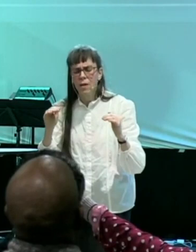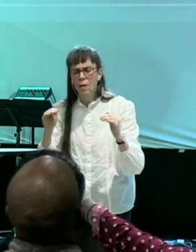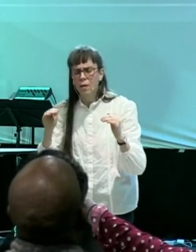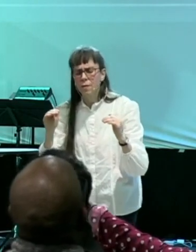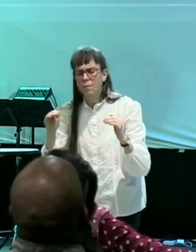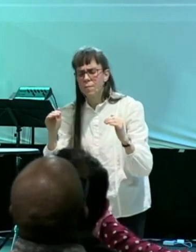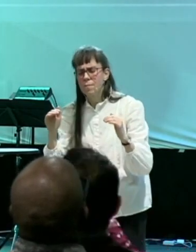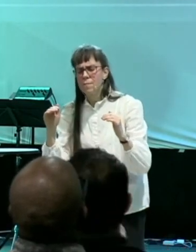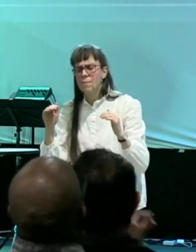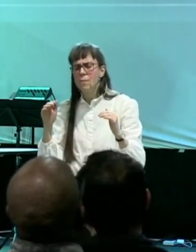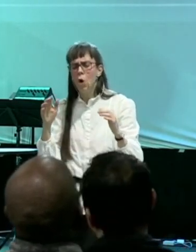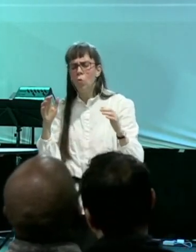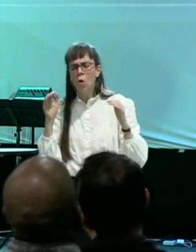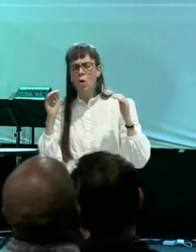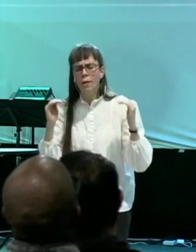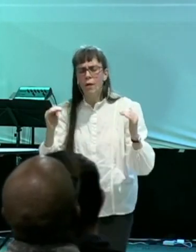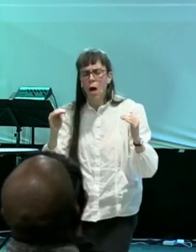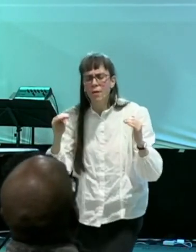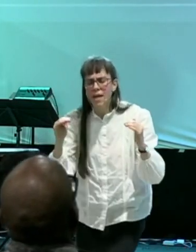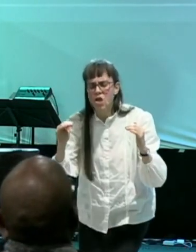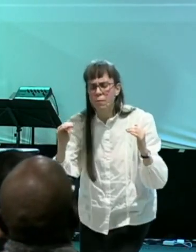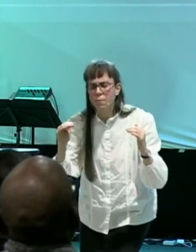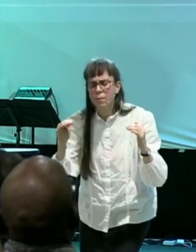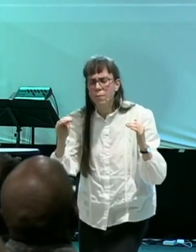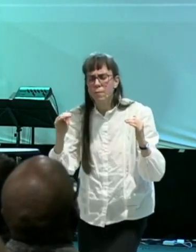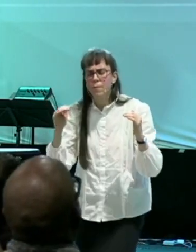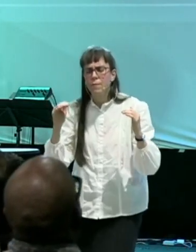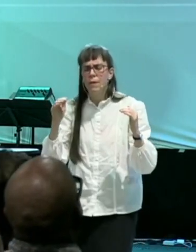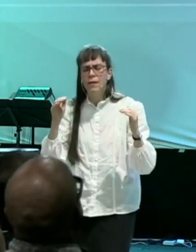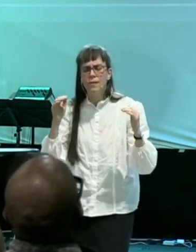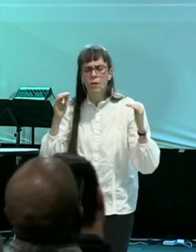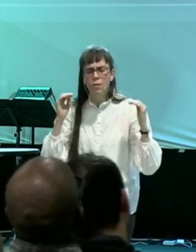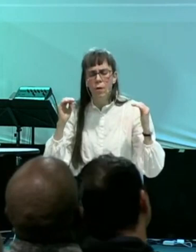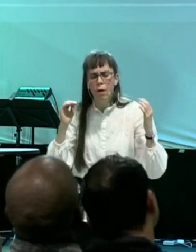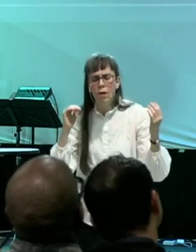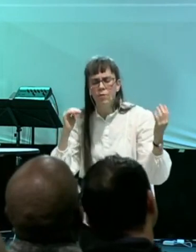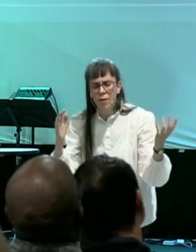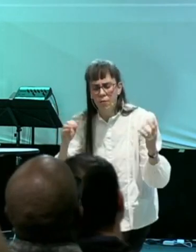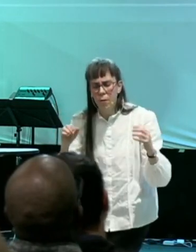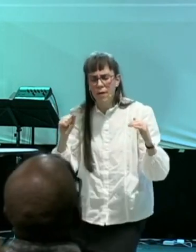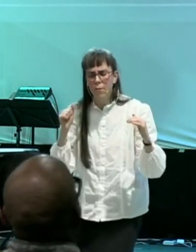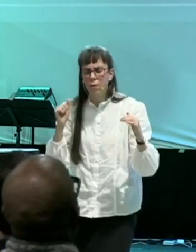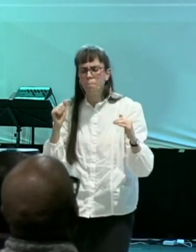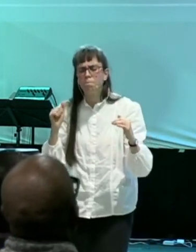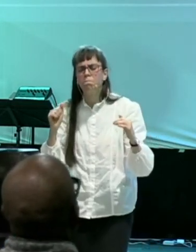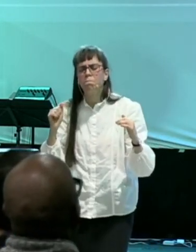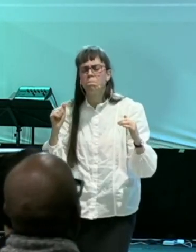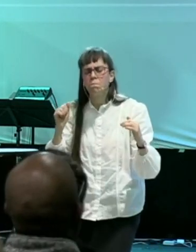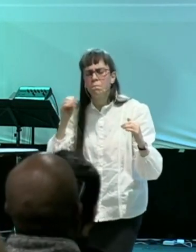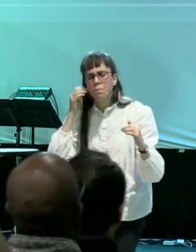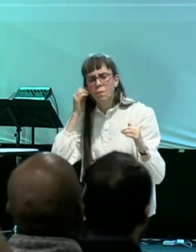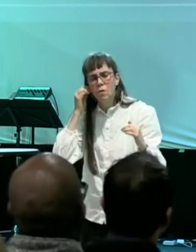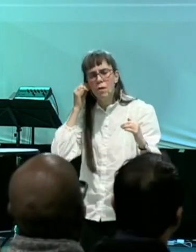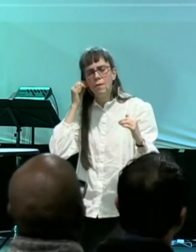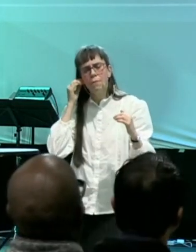Ne marche pas sous la culpabilité. No c'est un esprit démoniaque. It's a spirit from the devil. Fais ça, ne marche pas